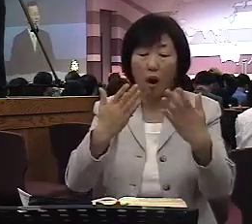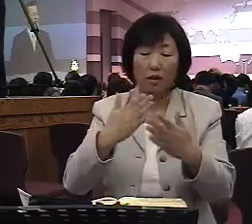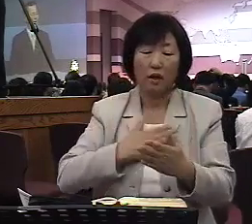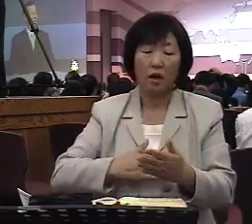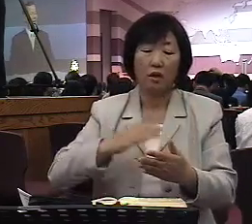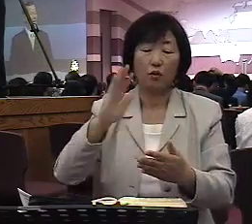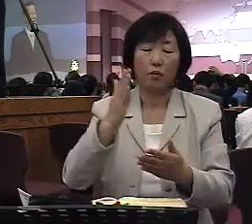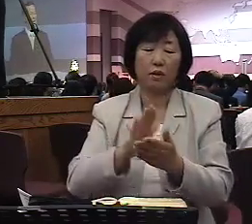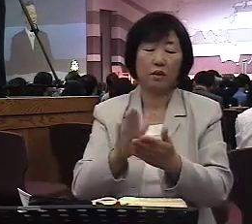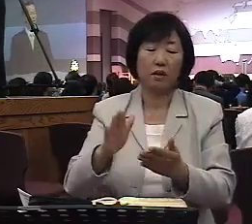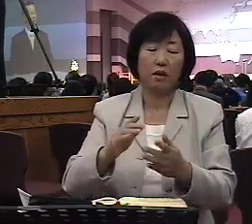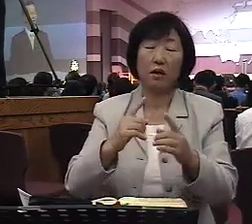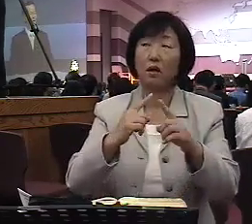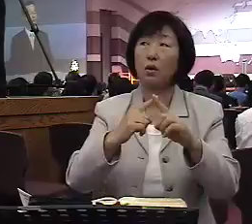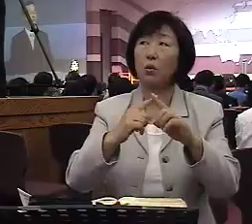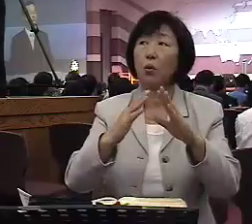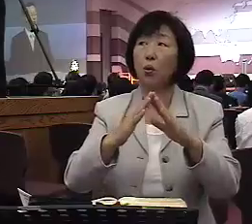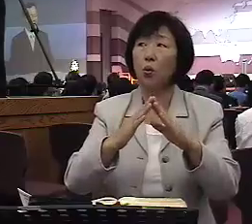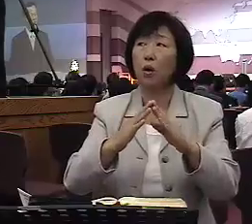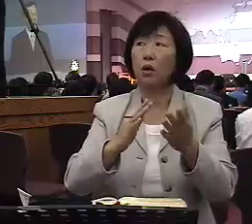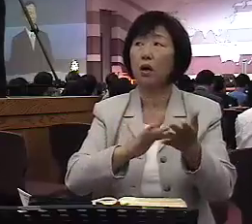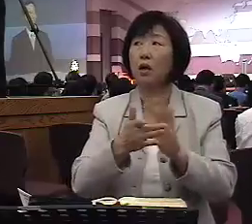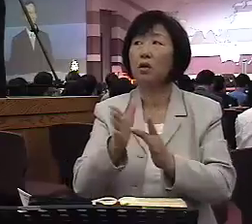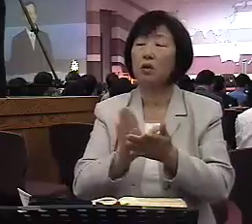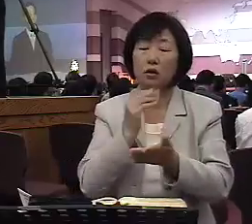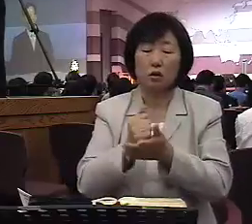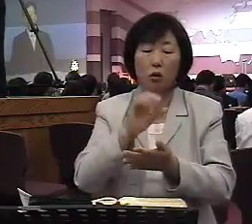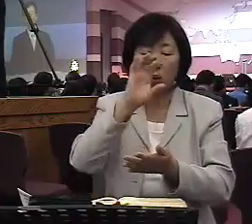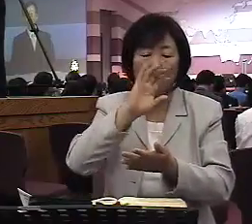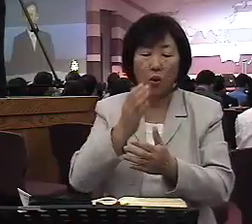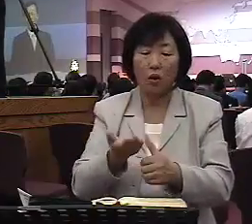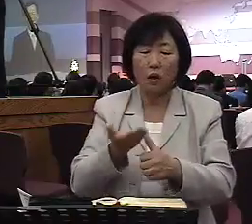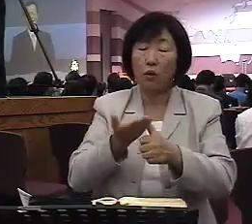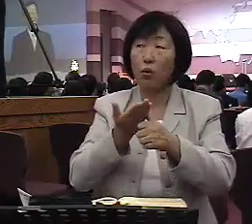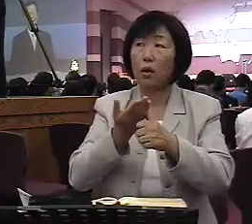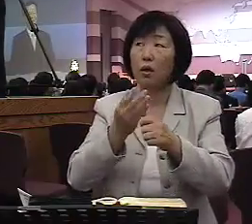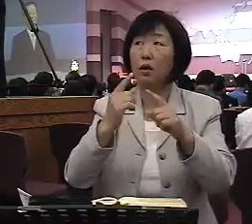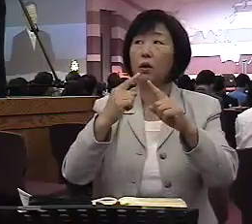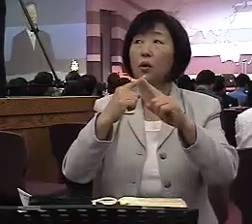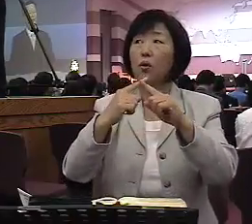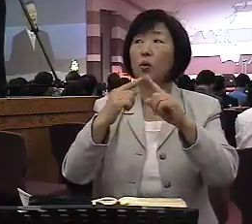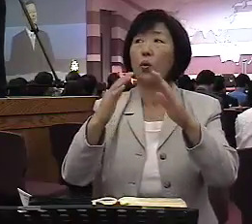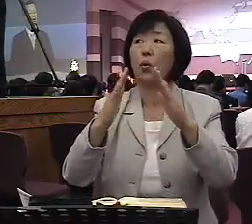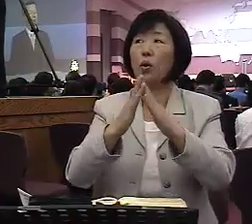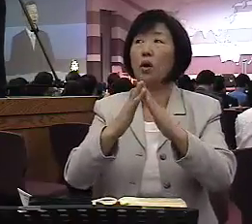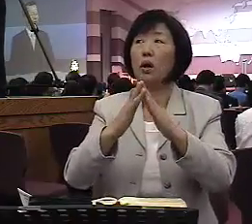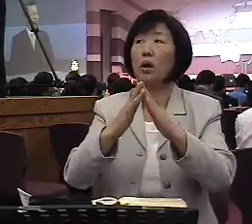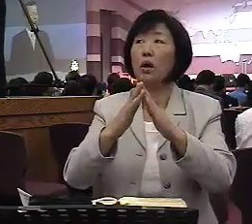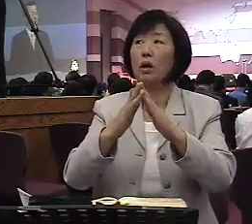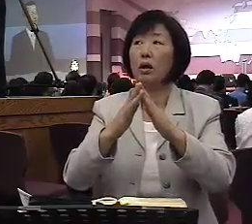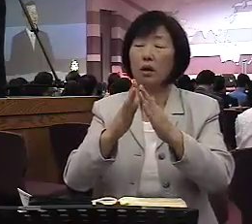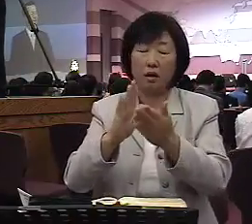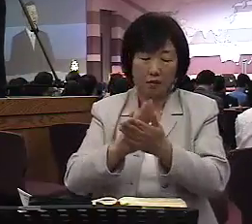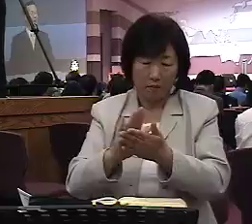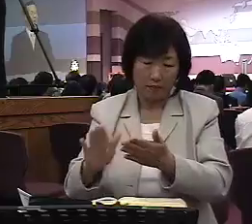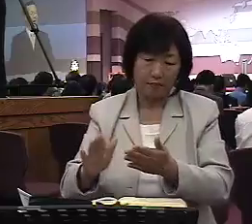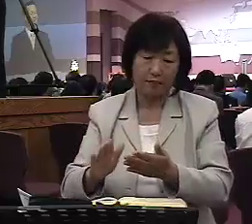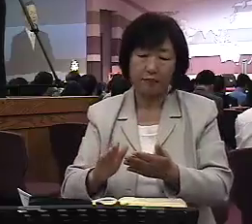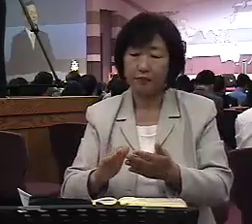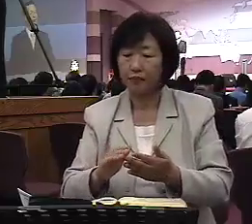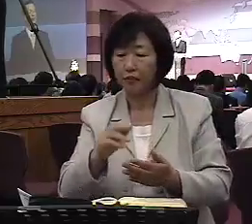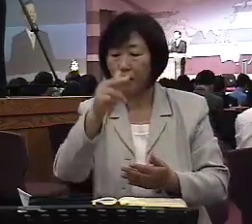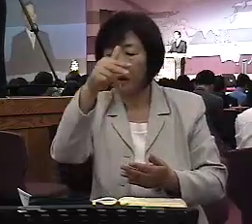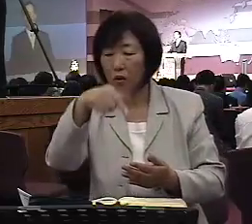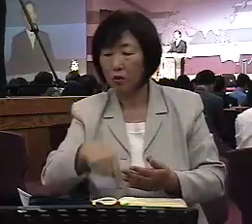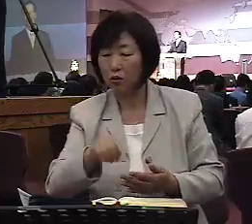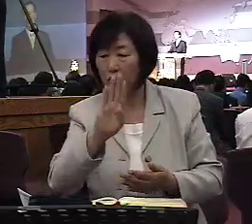교회는 예수 그리스도의 훈련을 양육하는 교회입니다. 여러분, 그 주보 앞면에 보아도 매주